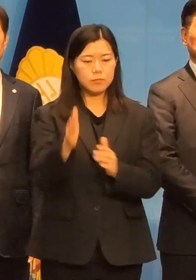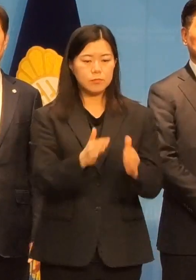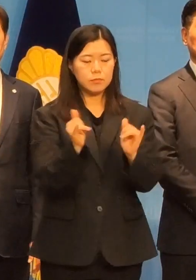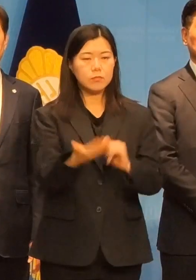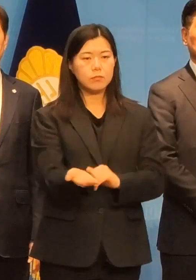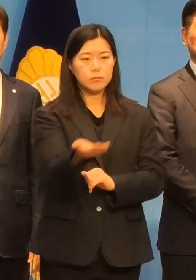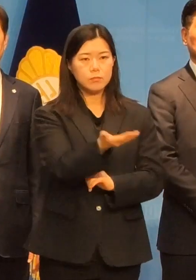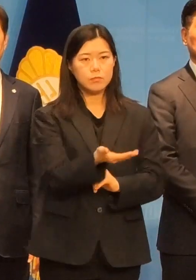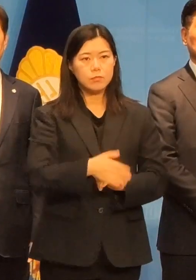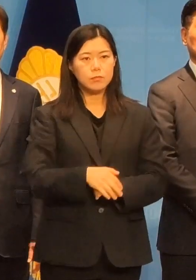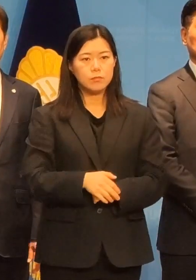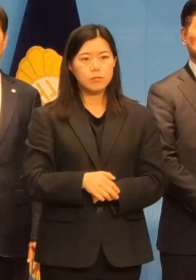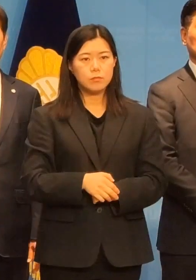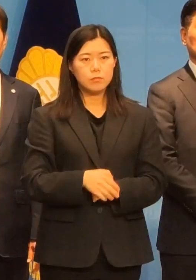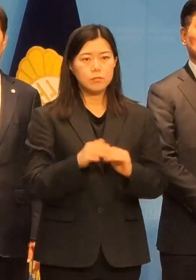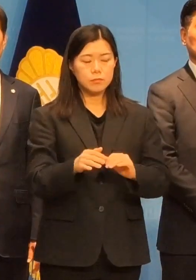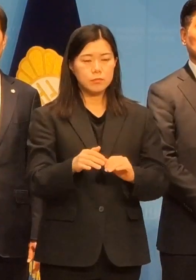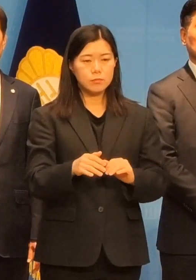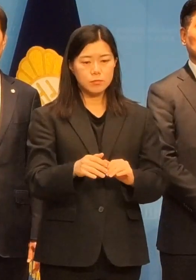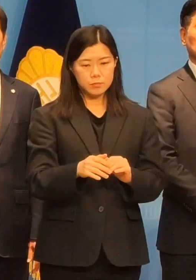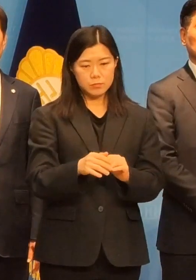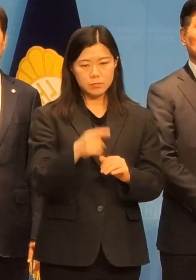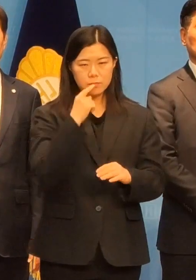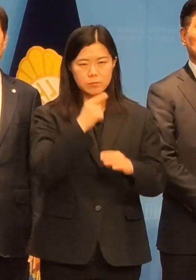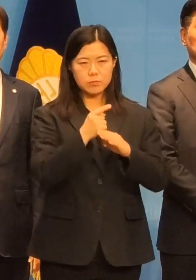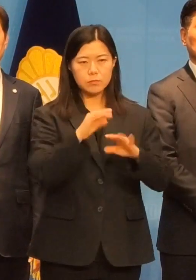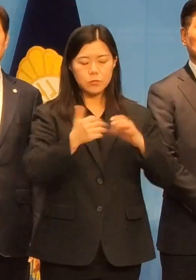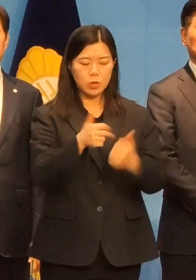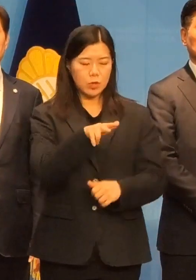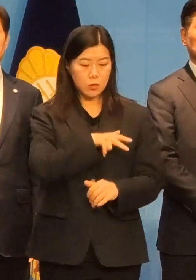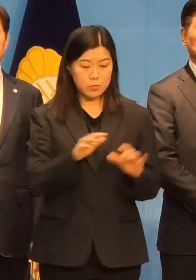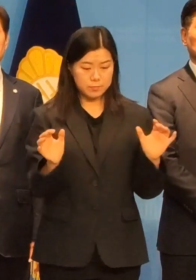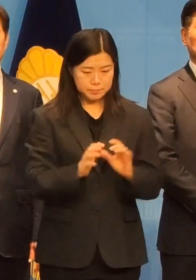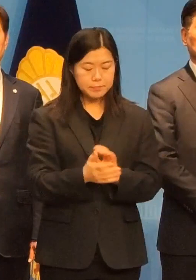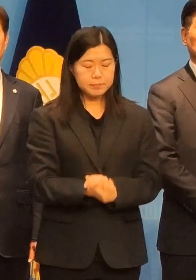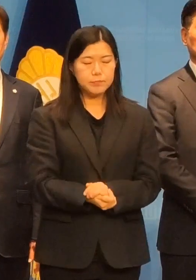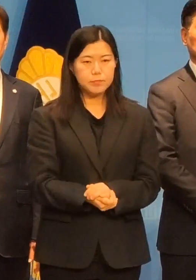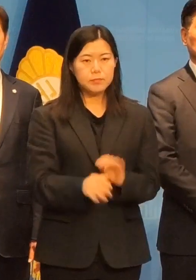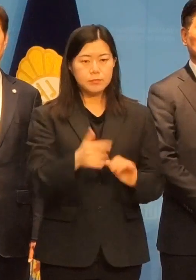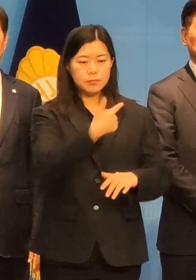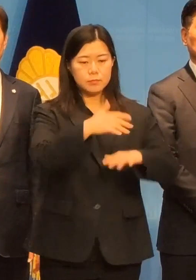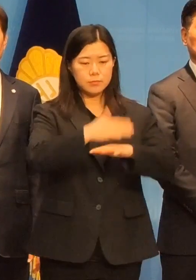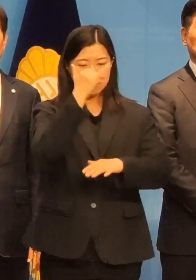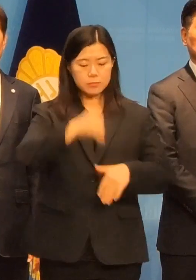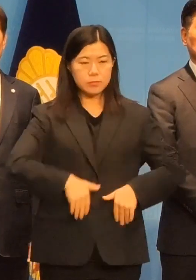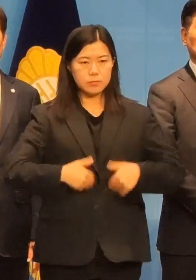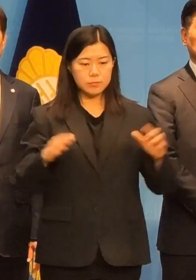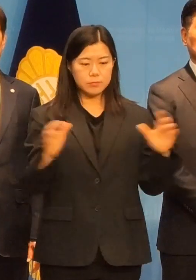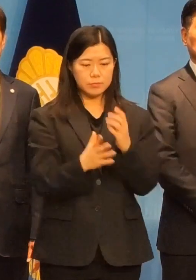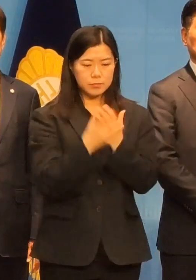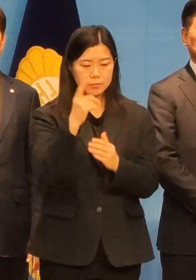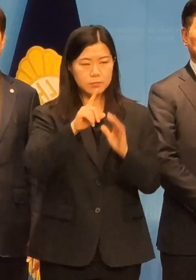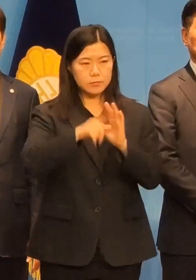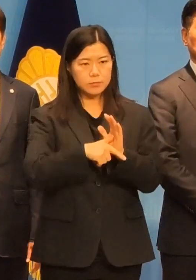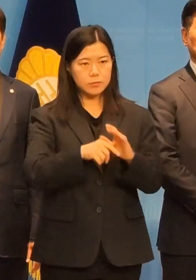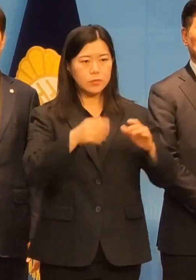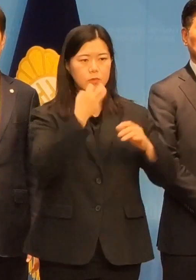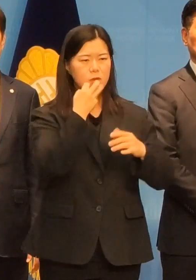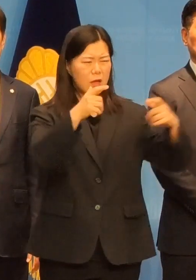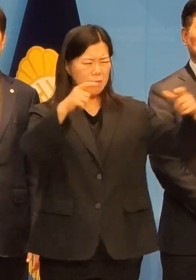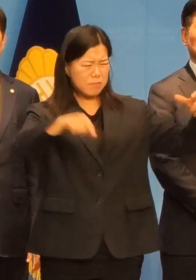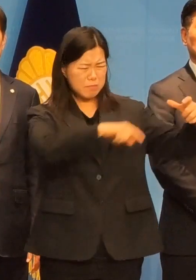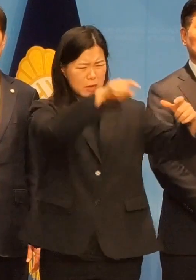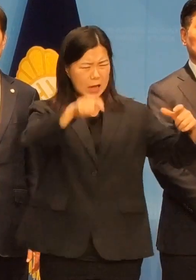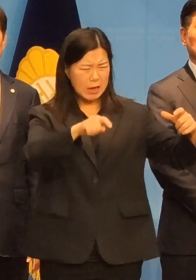여러분, 대전 충남 지역 더불어민주당 국회의원 일동은 대전 충남 통합을 통해 수도권 과밀과